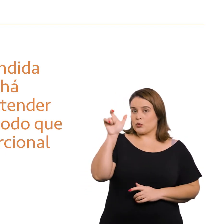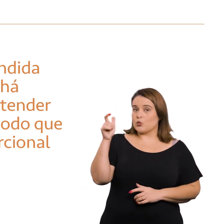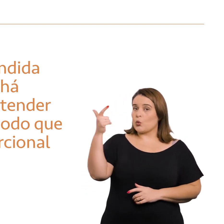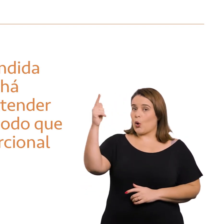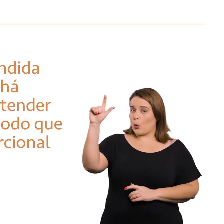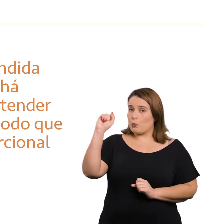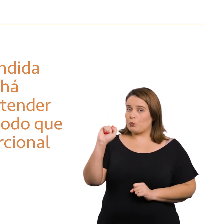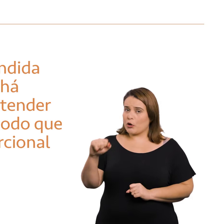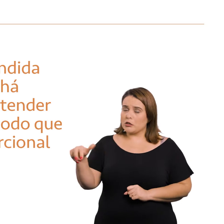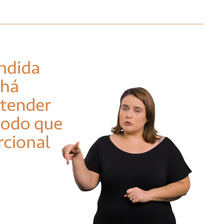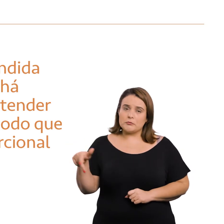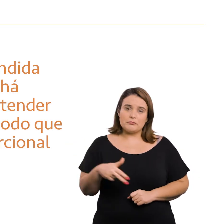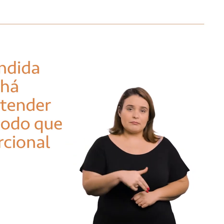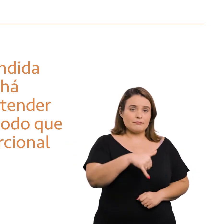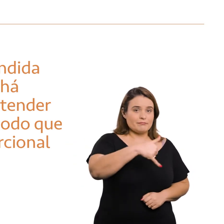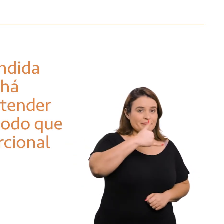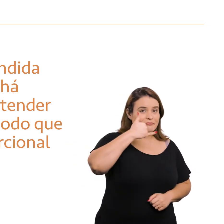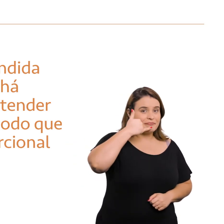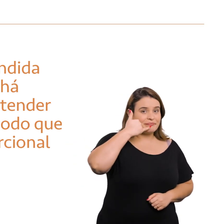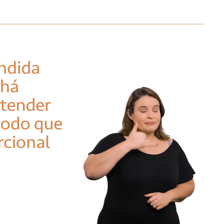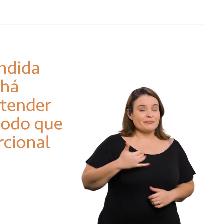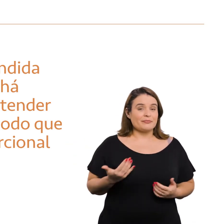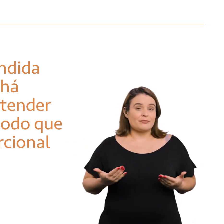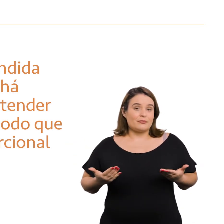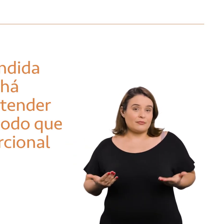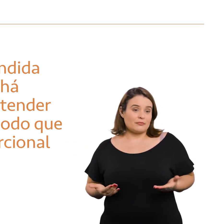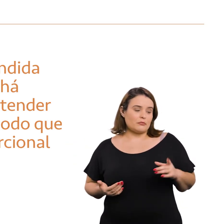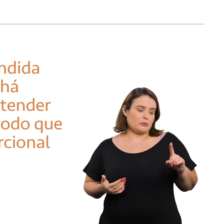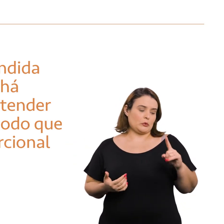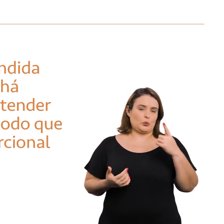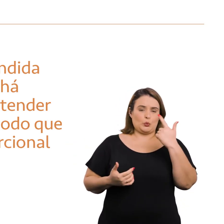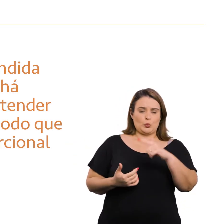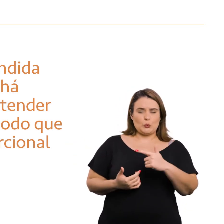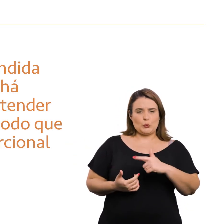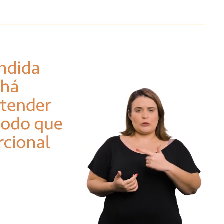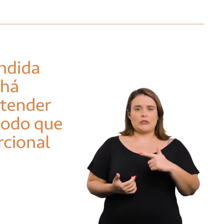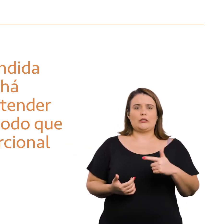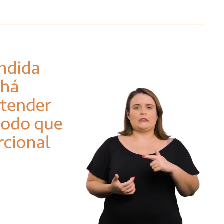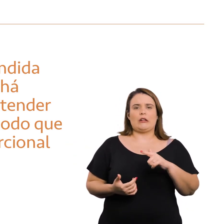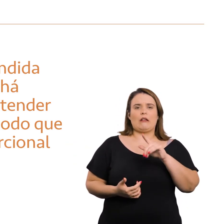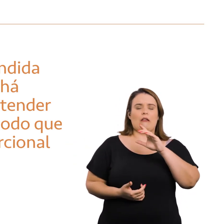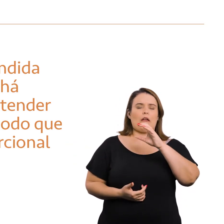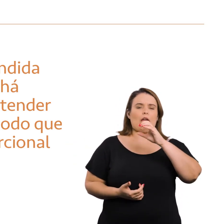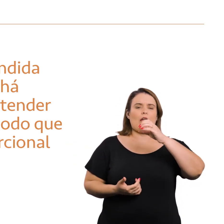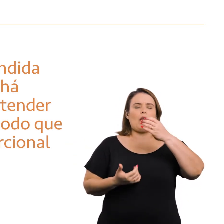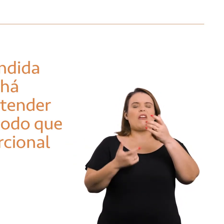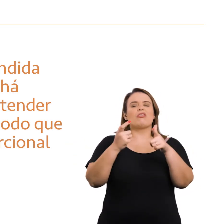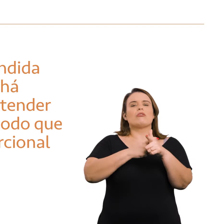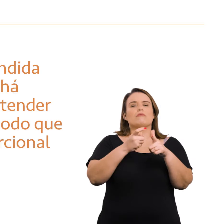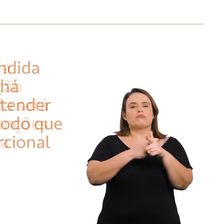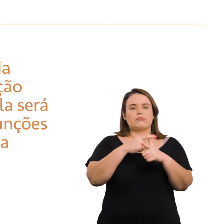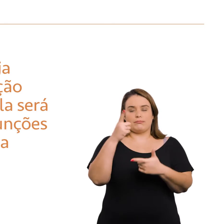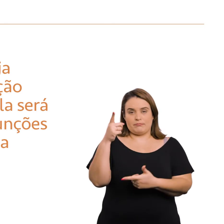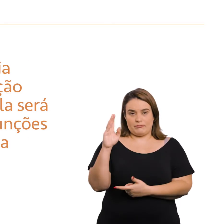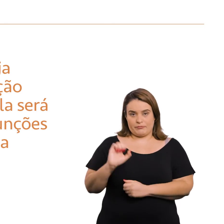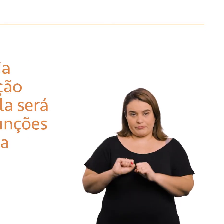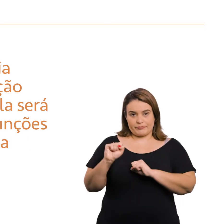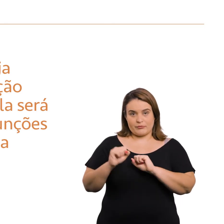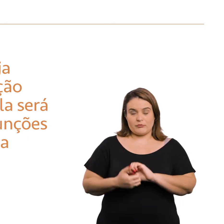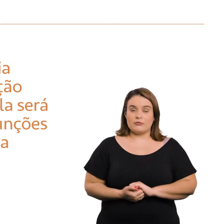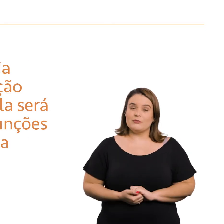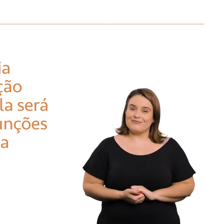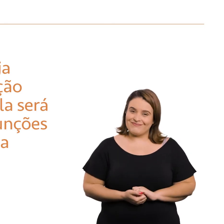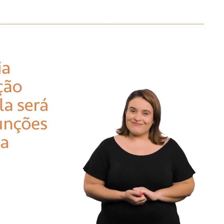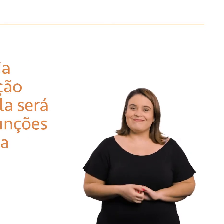outras trabalhadoras para atender chamadas telefônicas, de modo que isto não cria ônus desproporcional para a empresa. Zhang Li